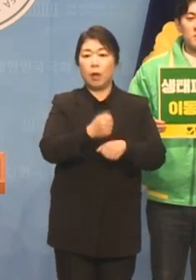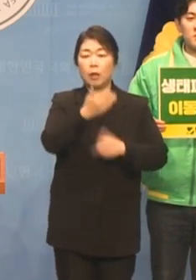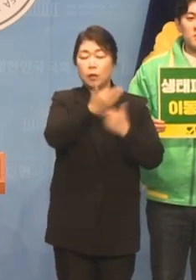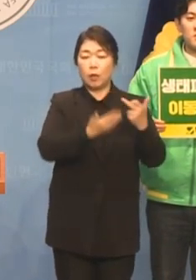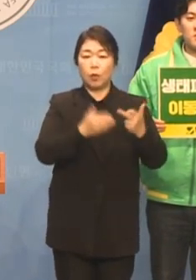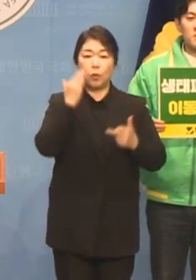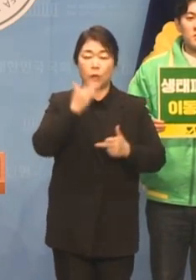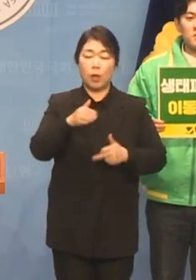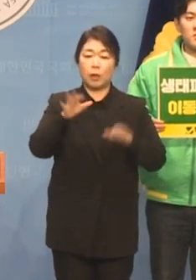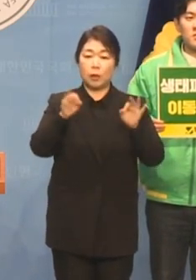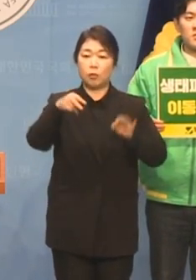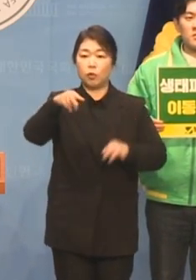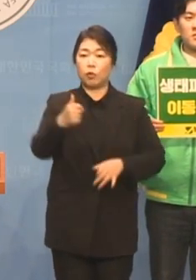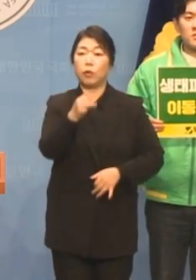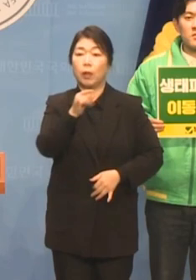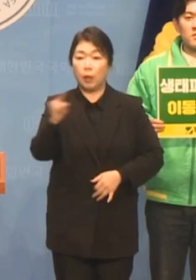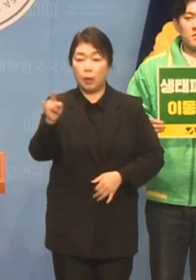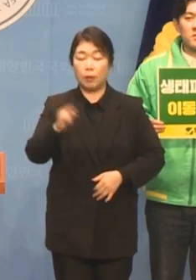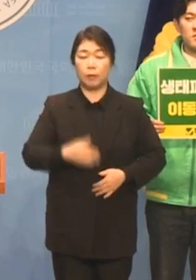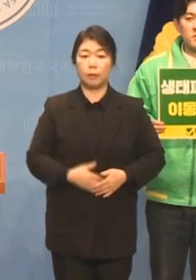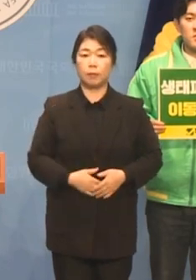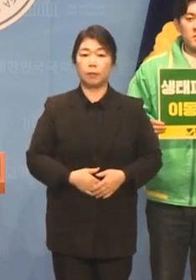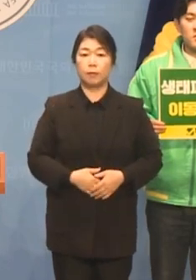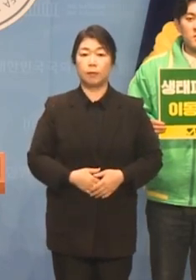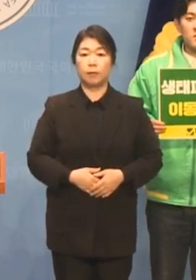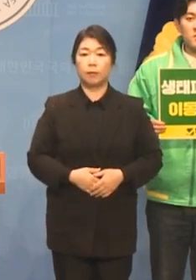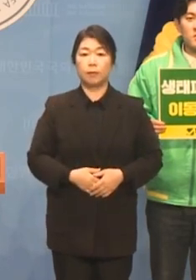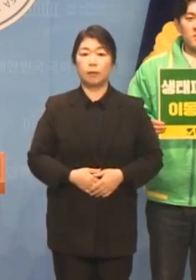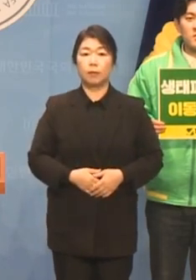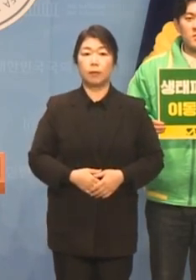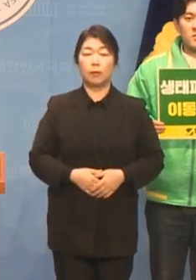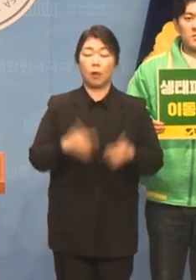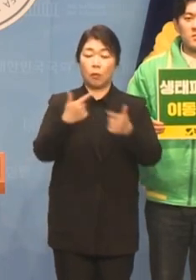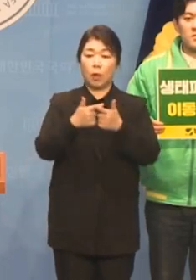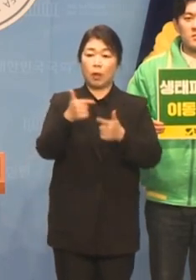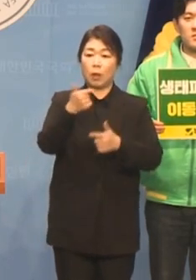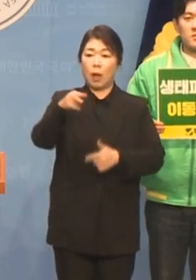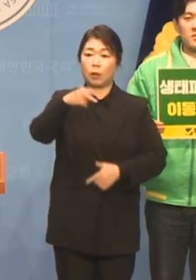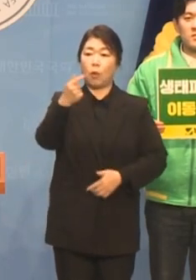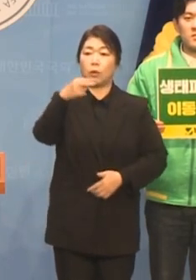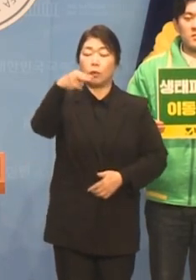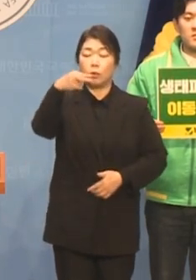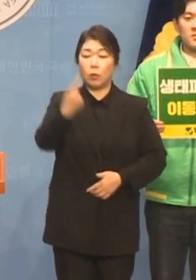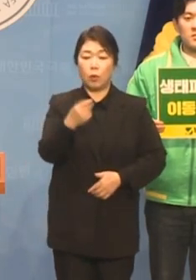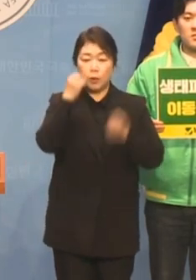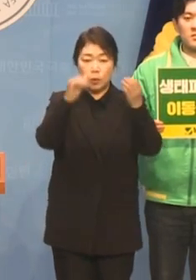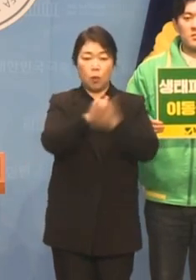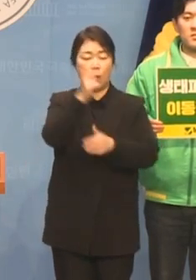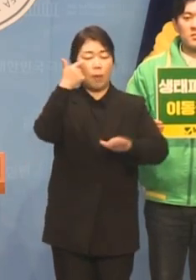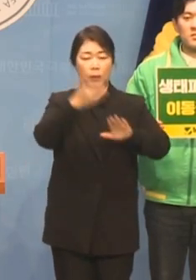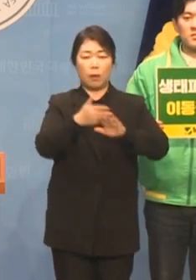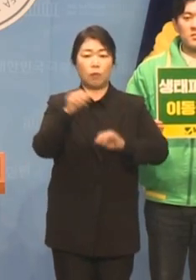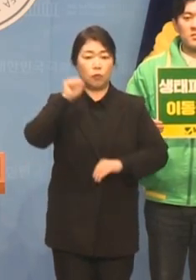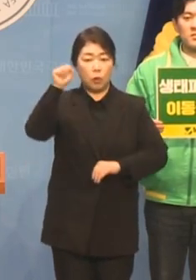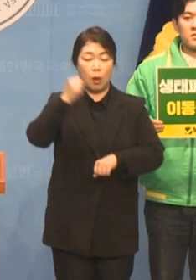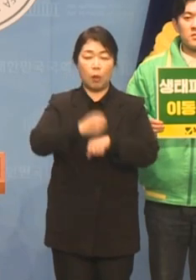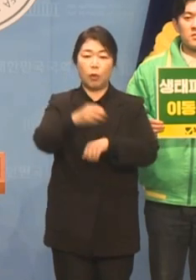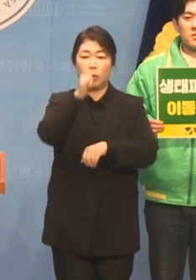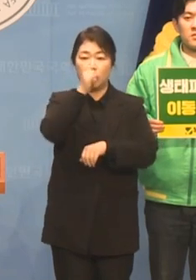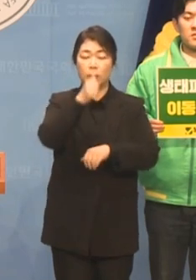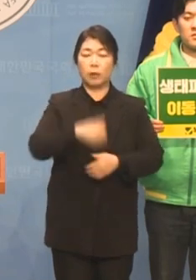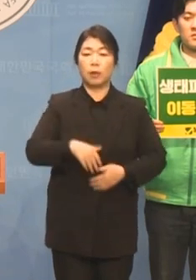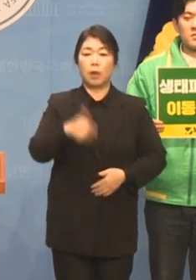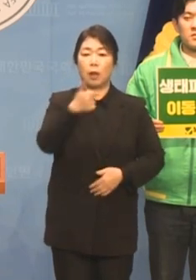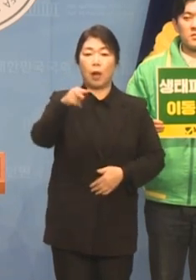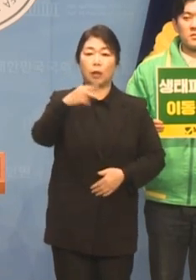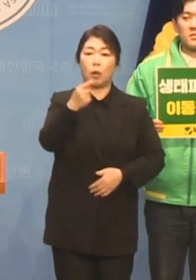UN 위원장님 오셨습니다 부산 가덕도 신공항 반대 운동을 하고 계신 희음 가덕도